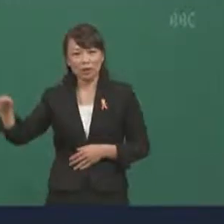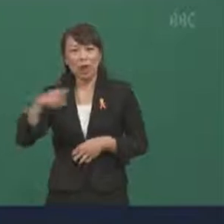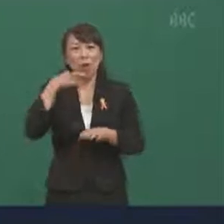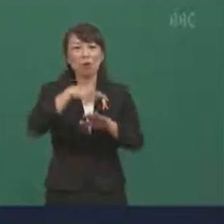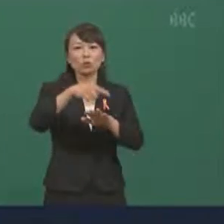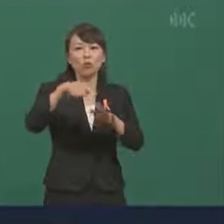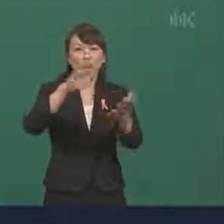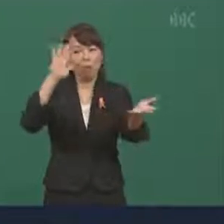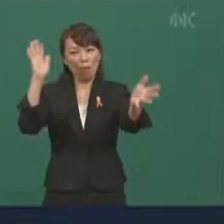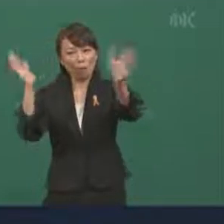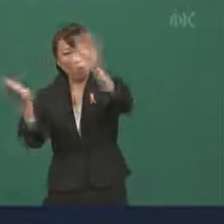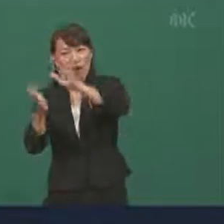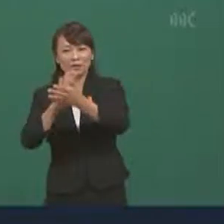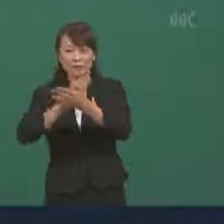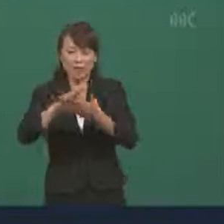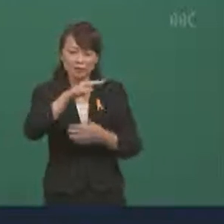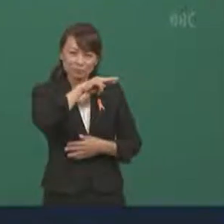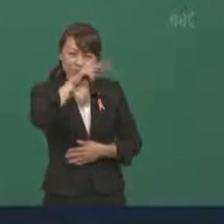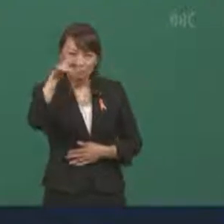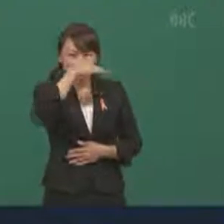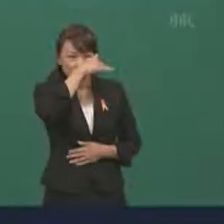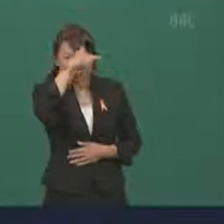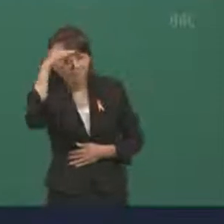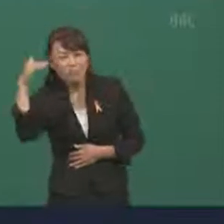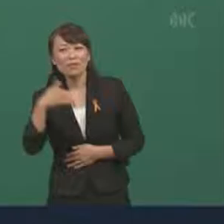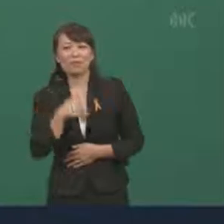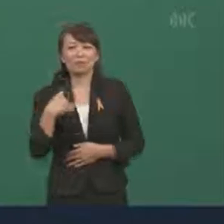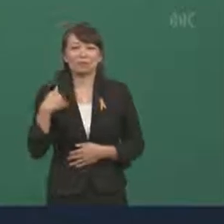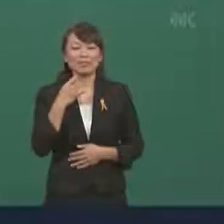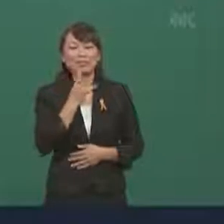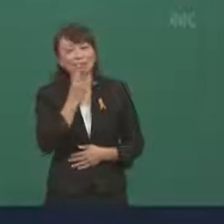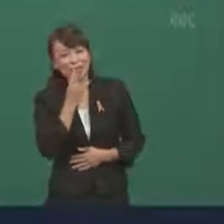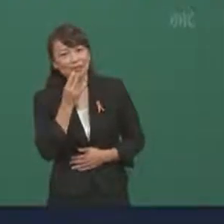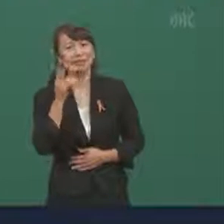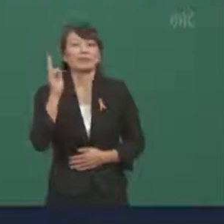紅葉が期待できそうだということです。